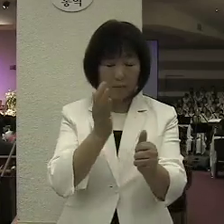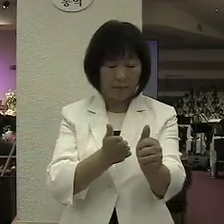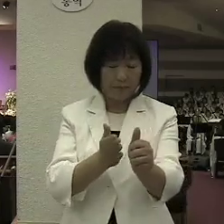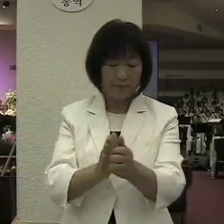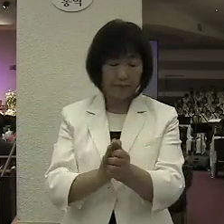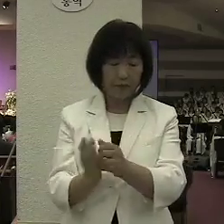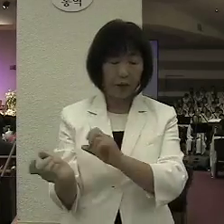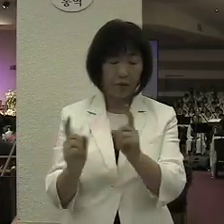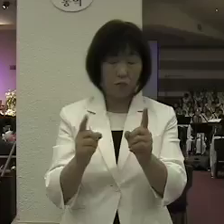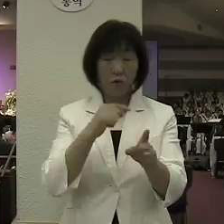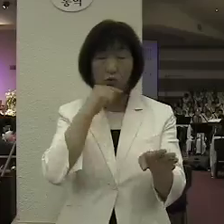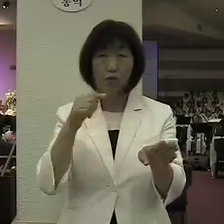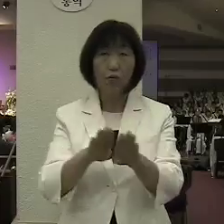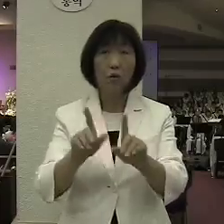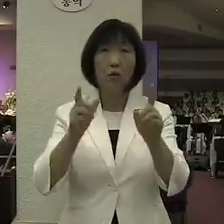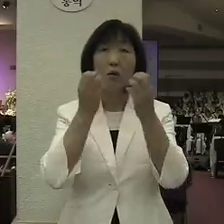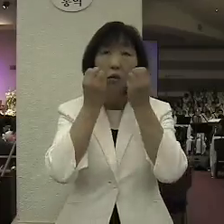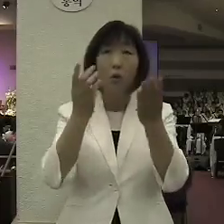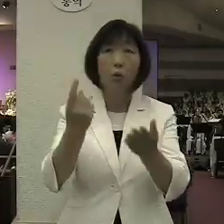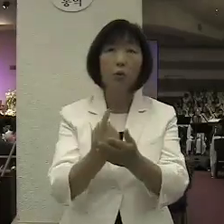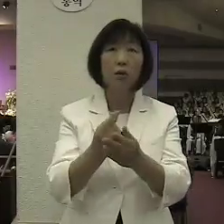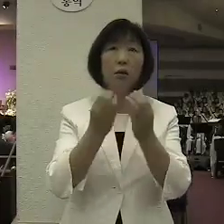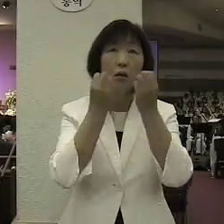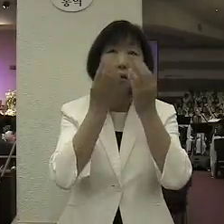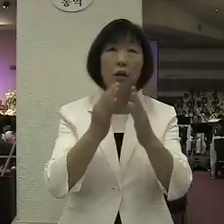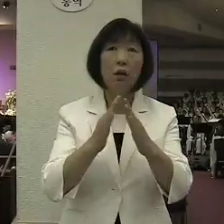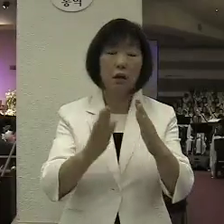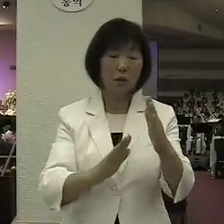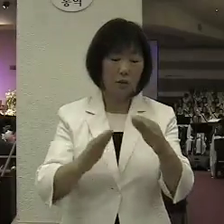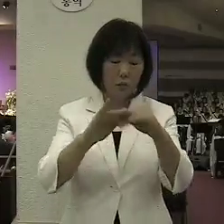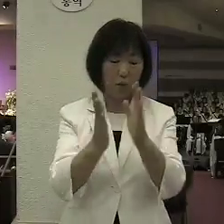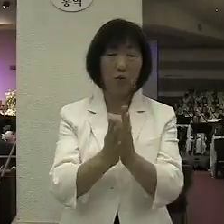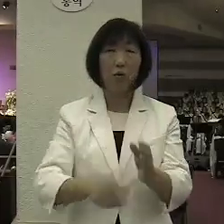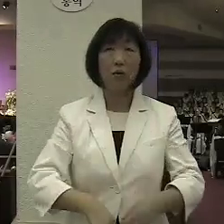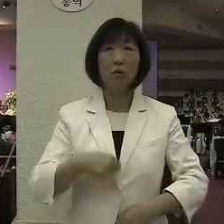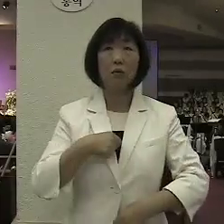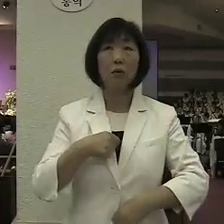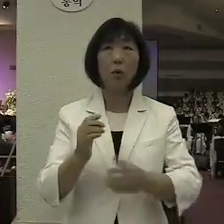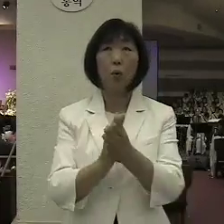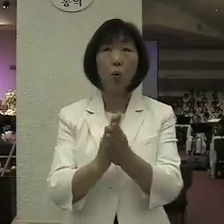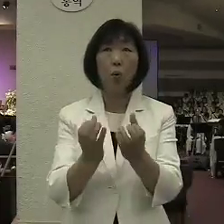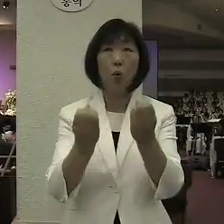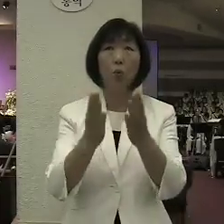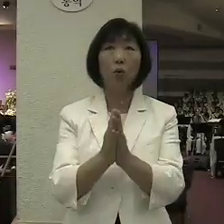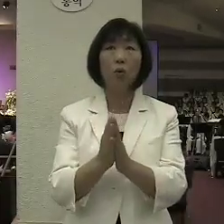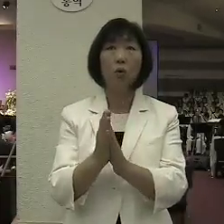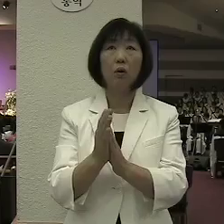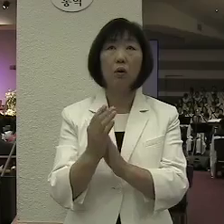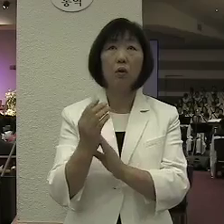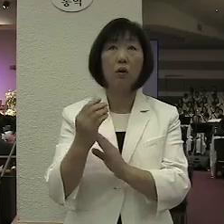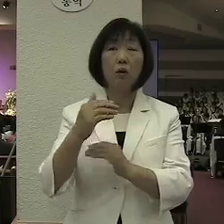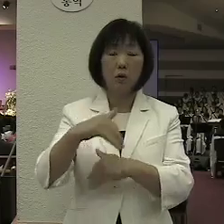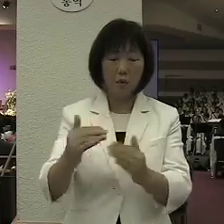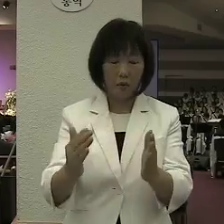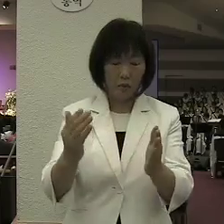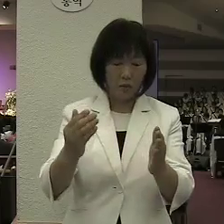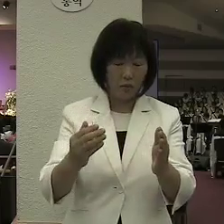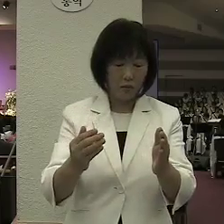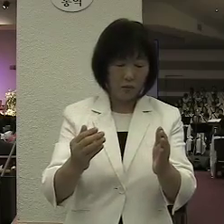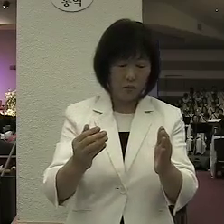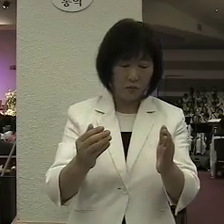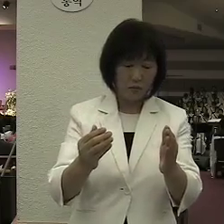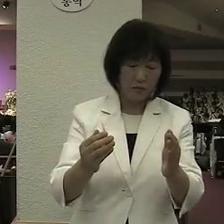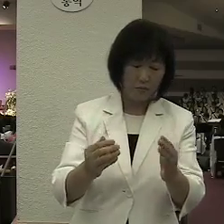축하드립니다. 슬픔을 당하신 가정이 있습니다. 조정훈 목사님의 모친이 되시는 고 조현주 집사님 지난 주